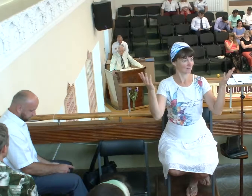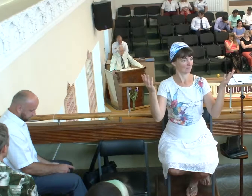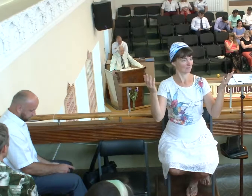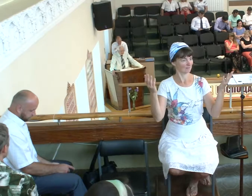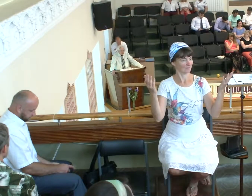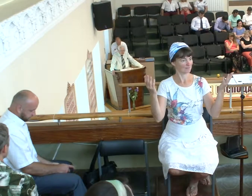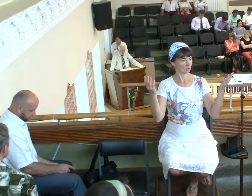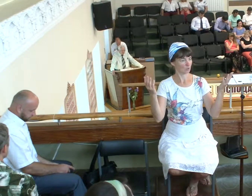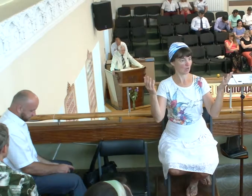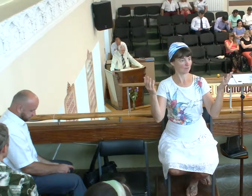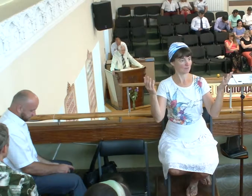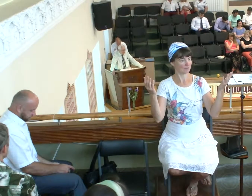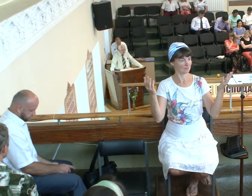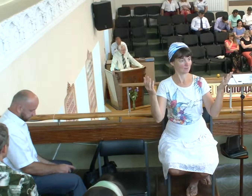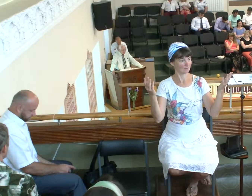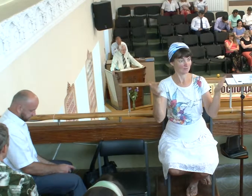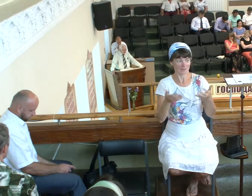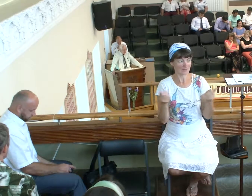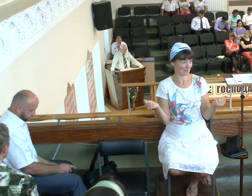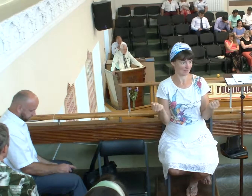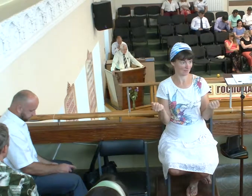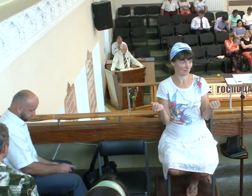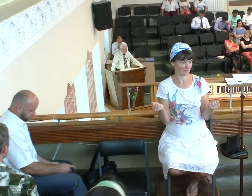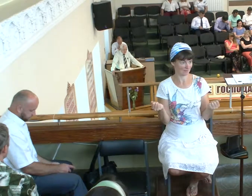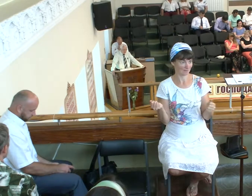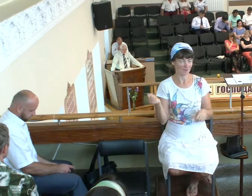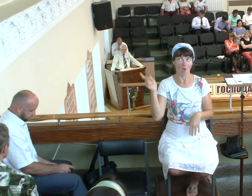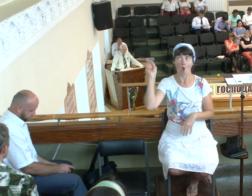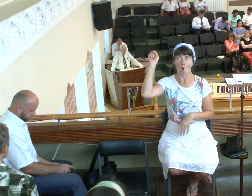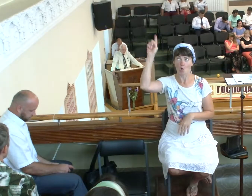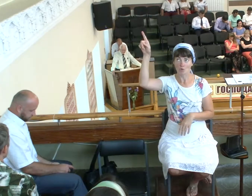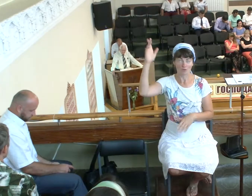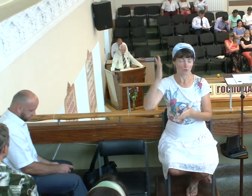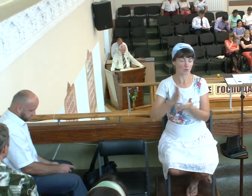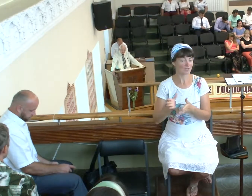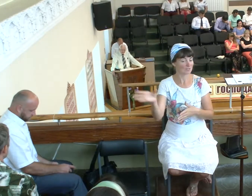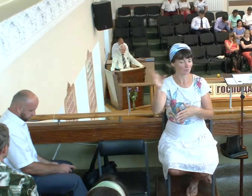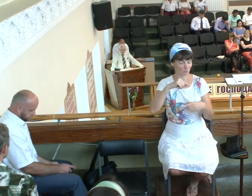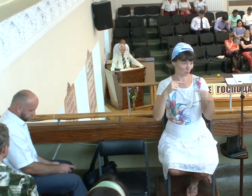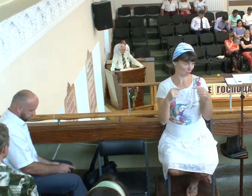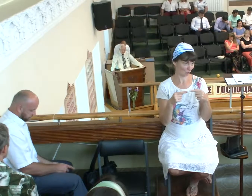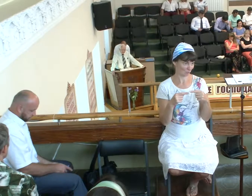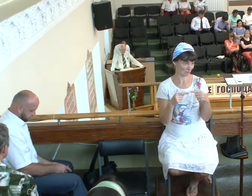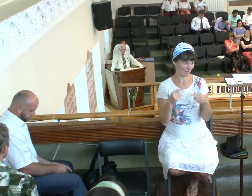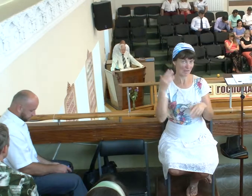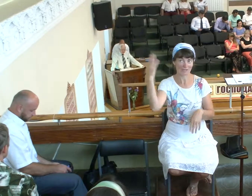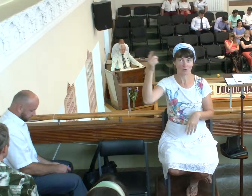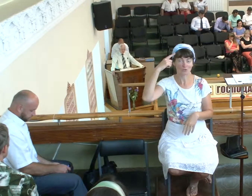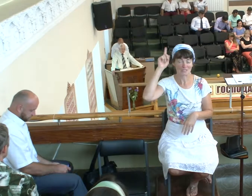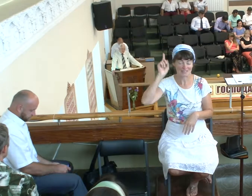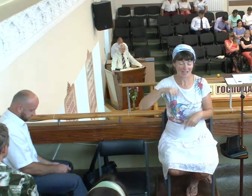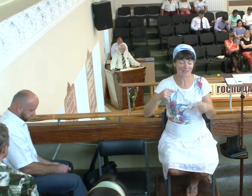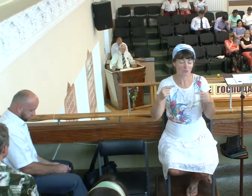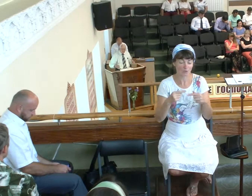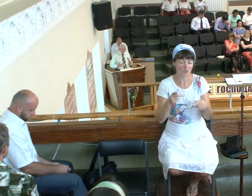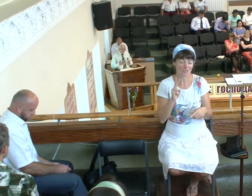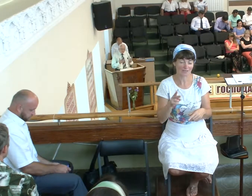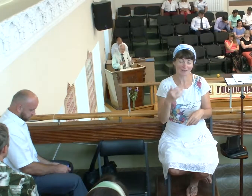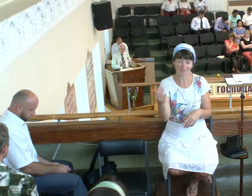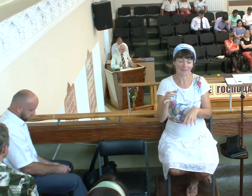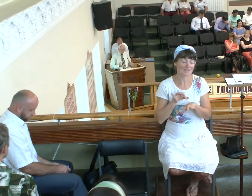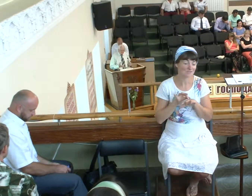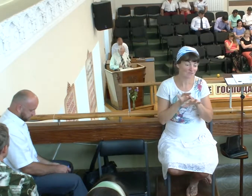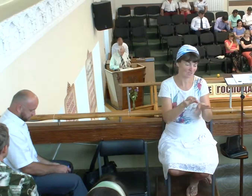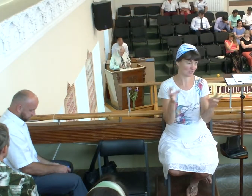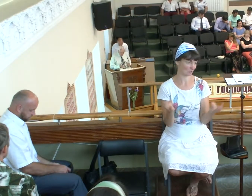на пути. В Его глазах нет ничего случайного. Он знает, как нас вести. Он знает, что нам